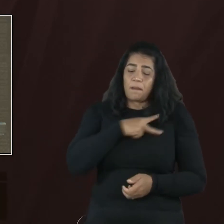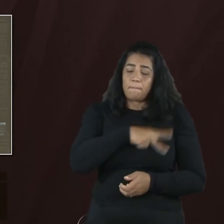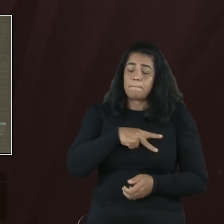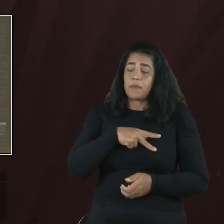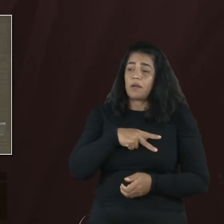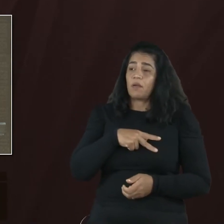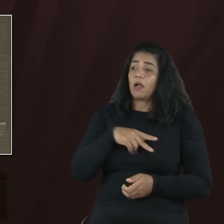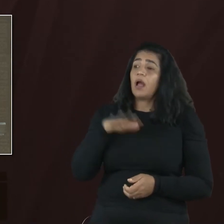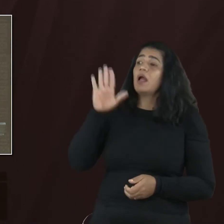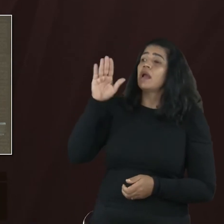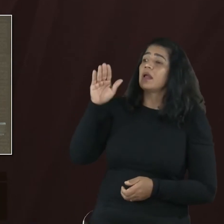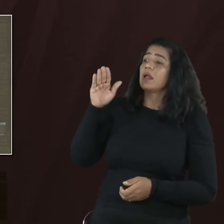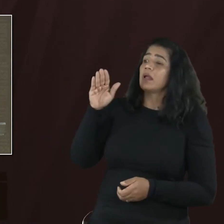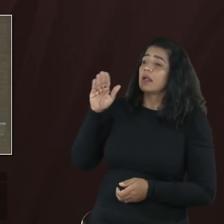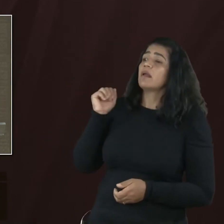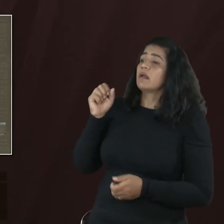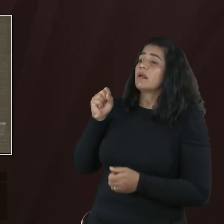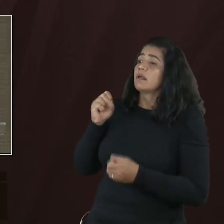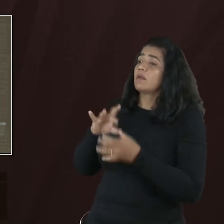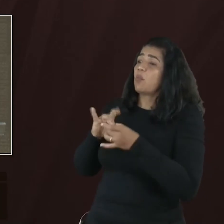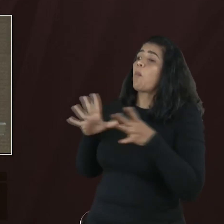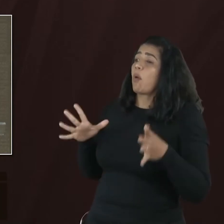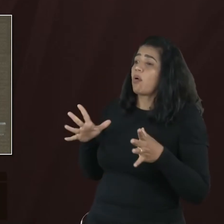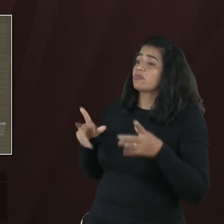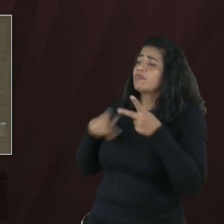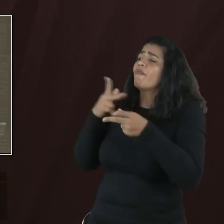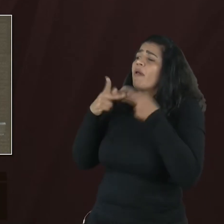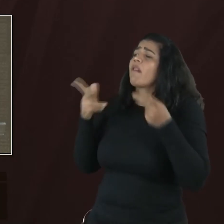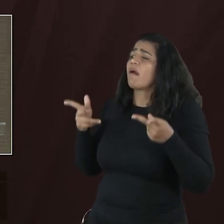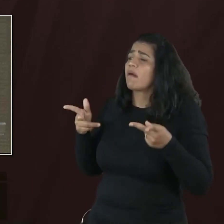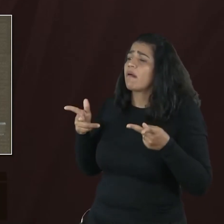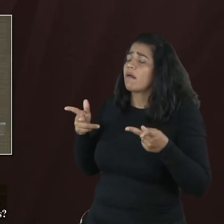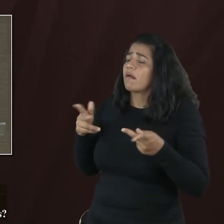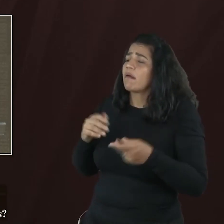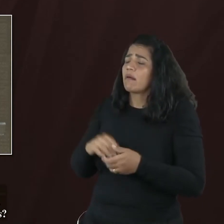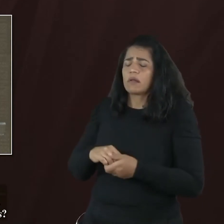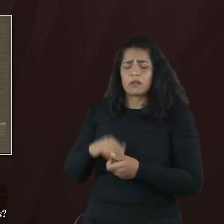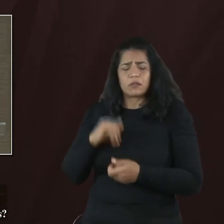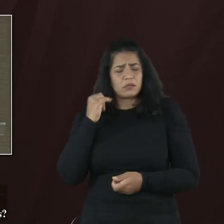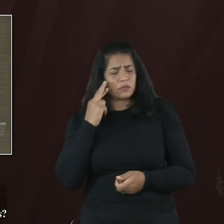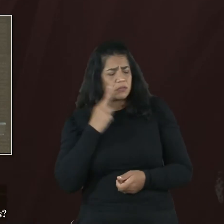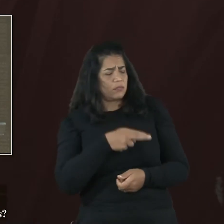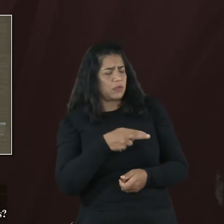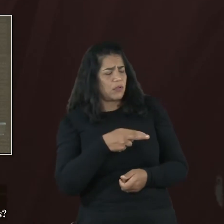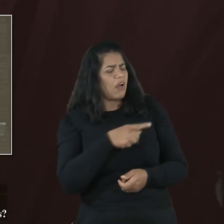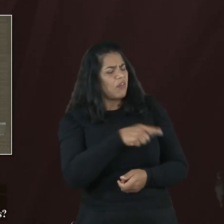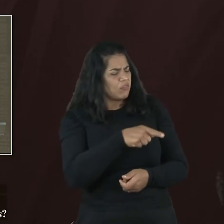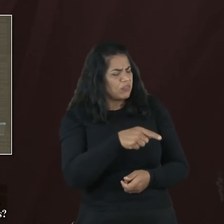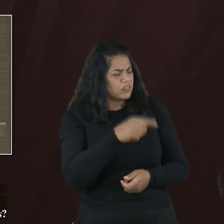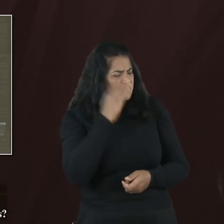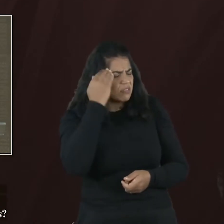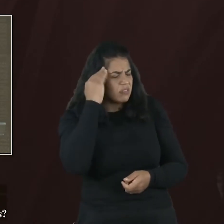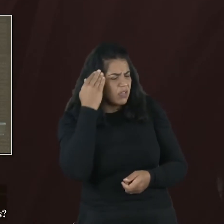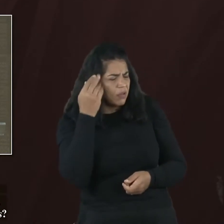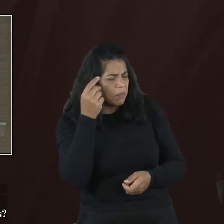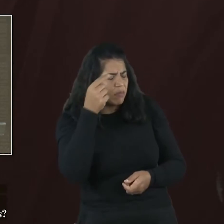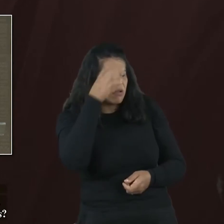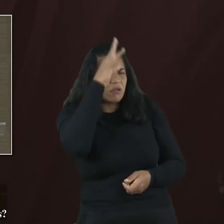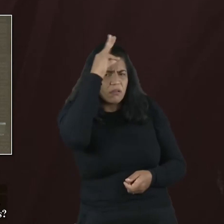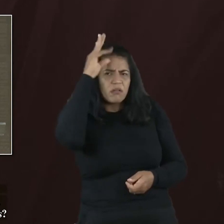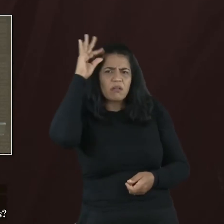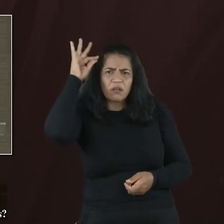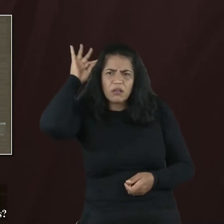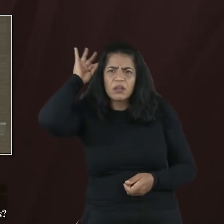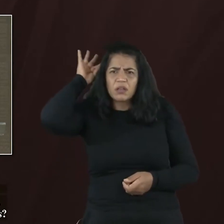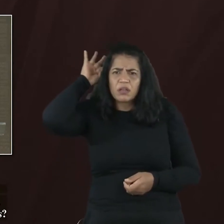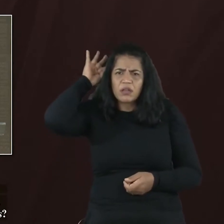coisa? Respondeu ele: sabes o grego? Não és tu, porventura, o egípcio, que há tempo sublevou